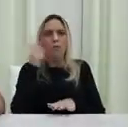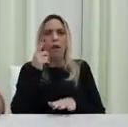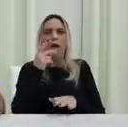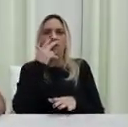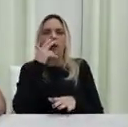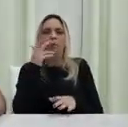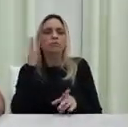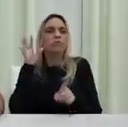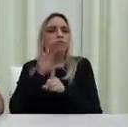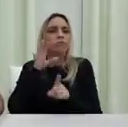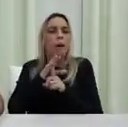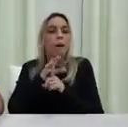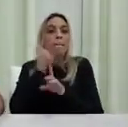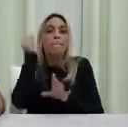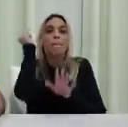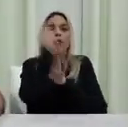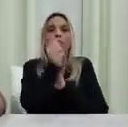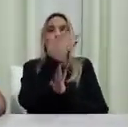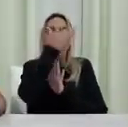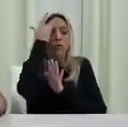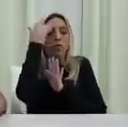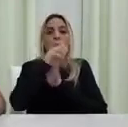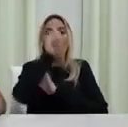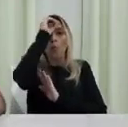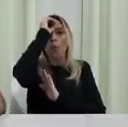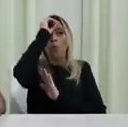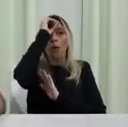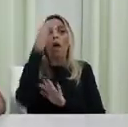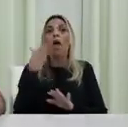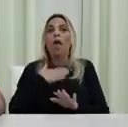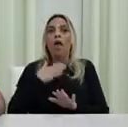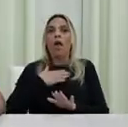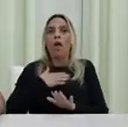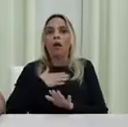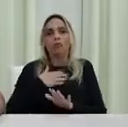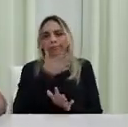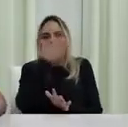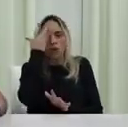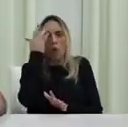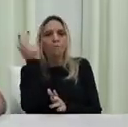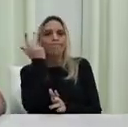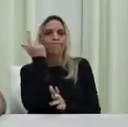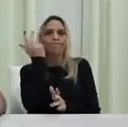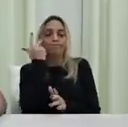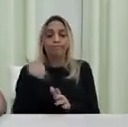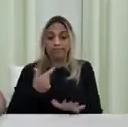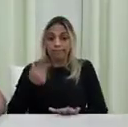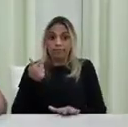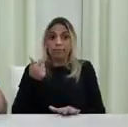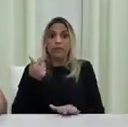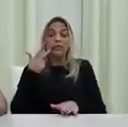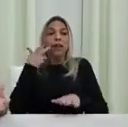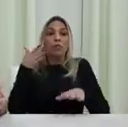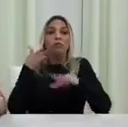alguém que pode matar o inocente, e aqui atrás um cidadão que tem aporte ilegal de arma, ou um policial, um agente da